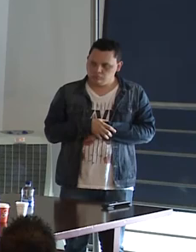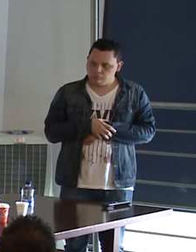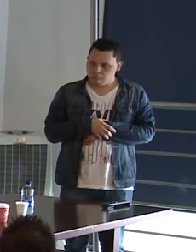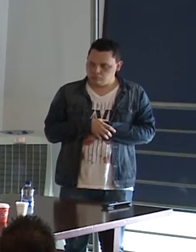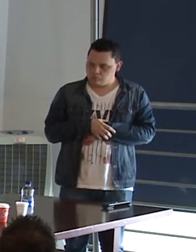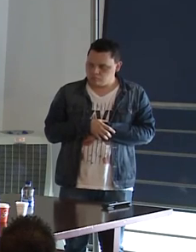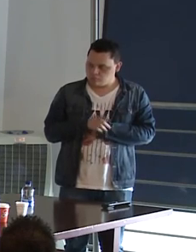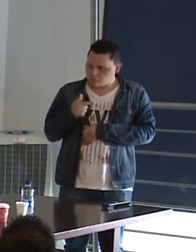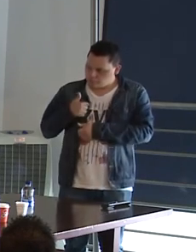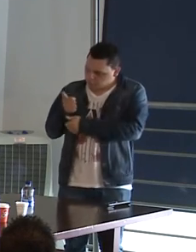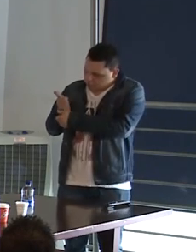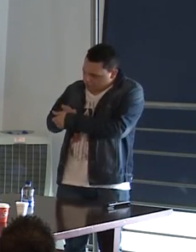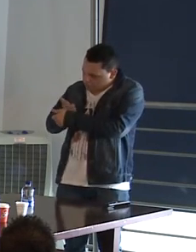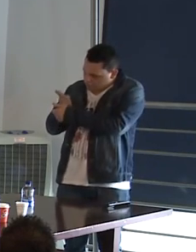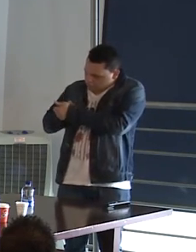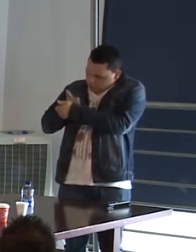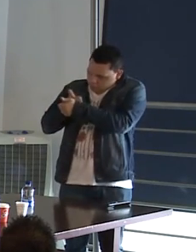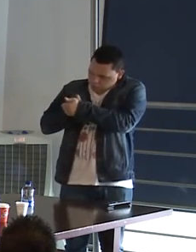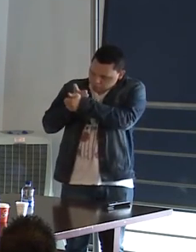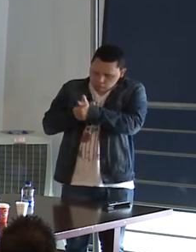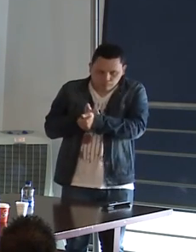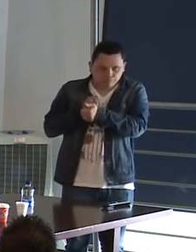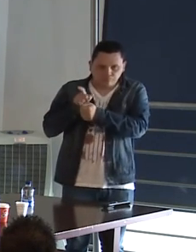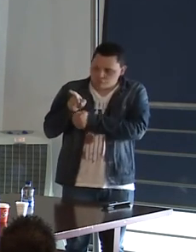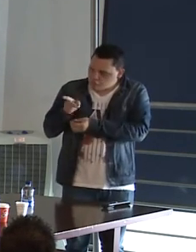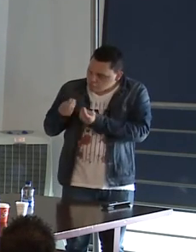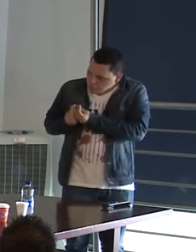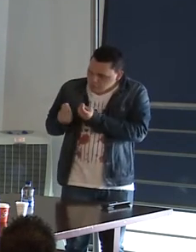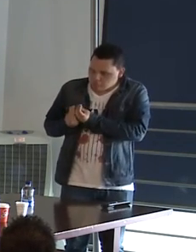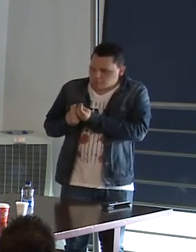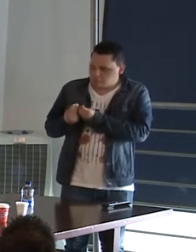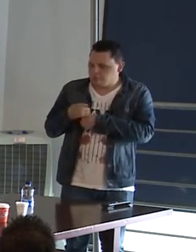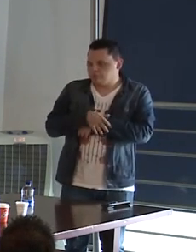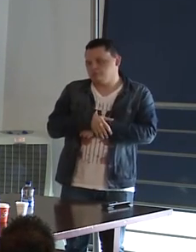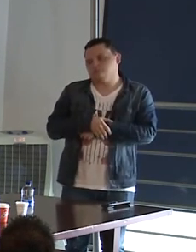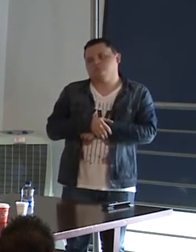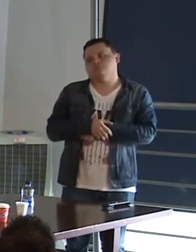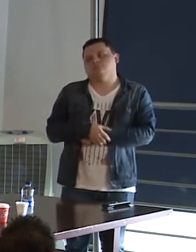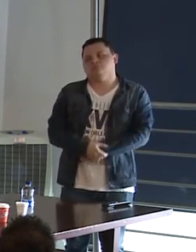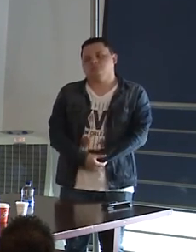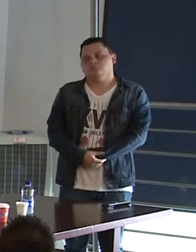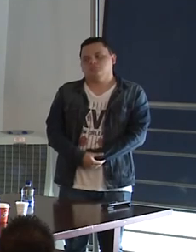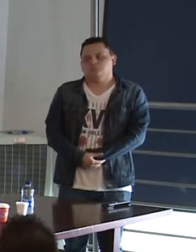ante cada uno de los compañeros.